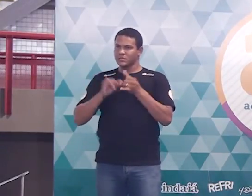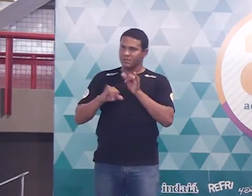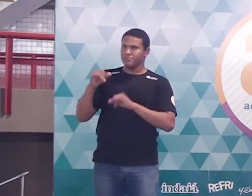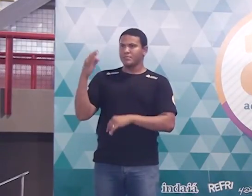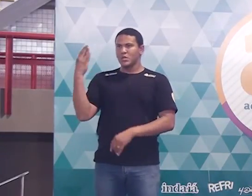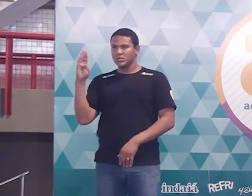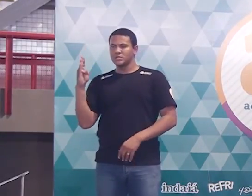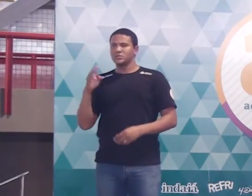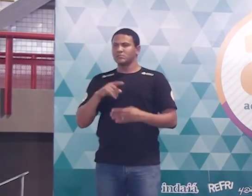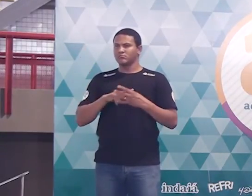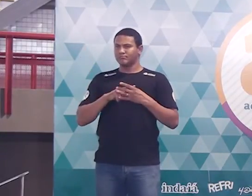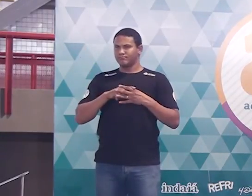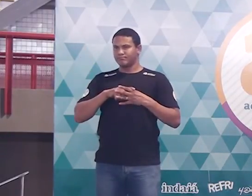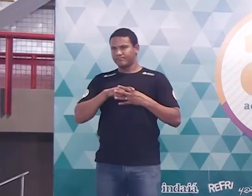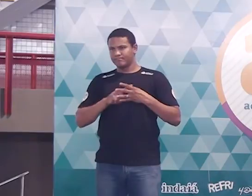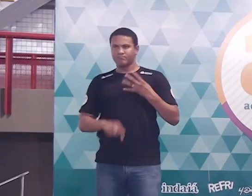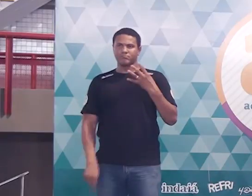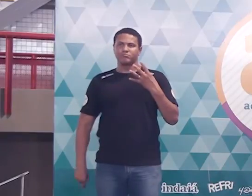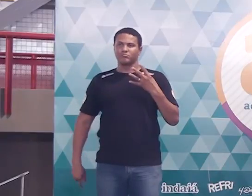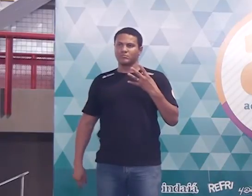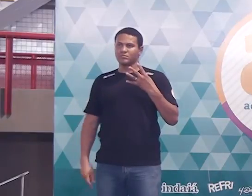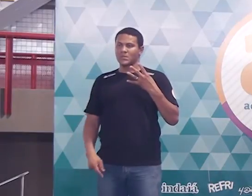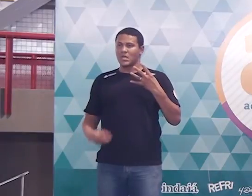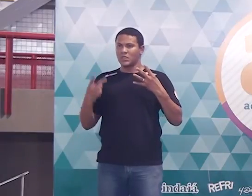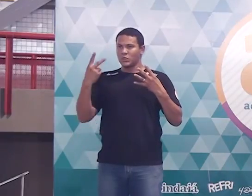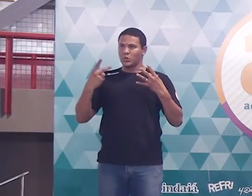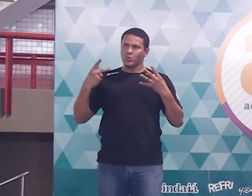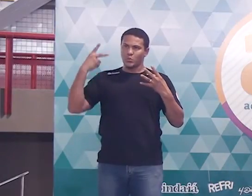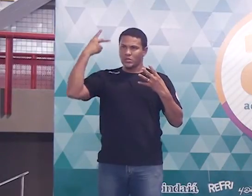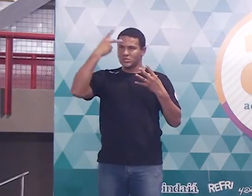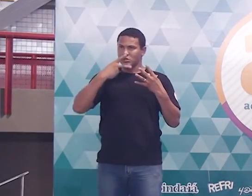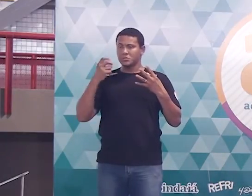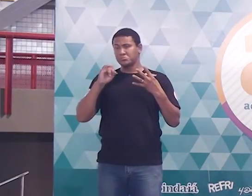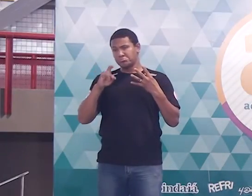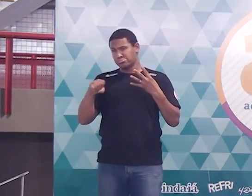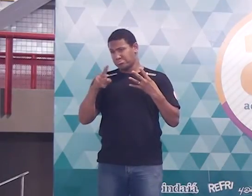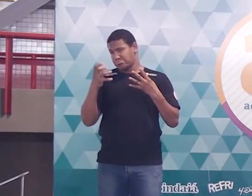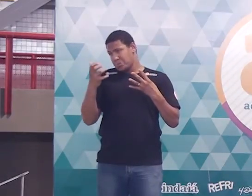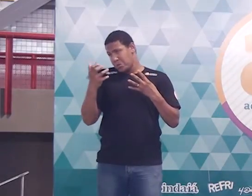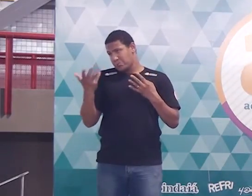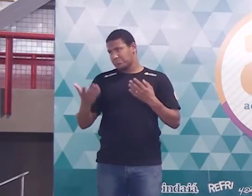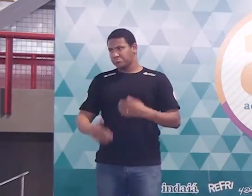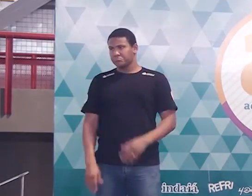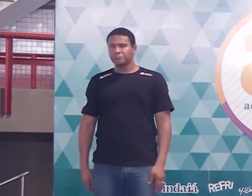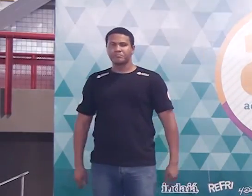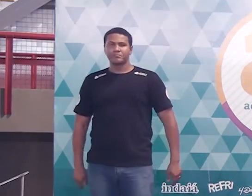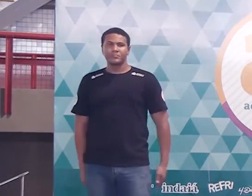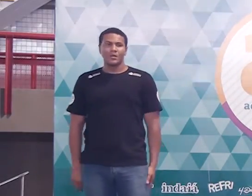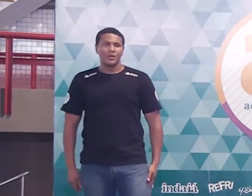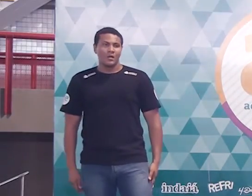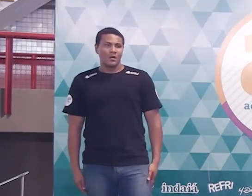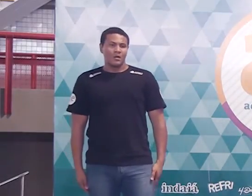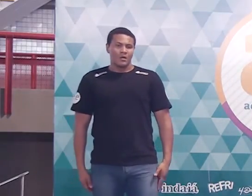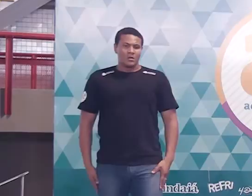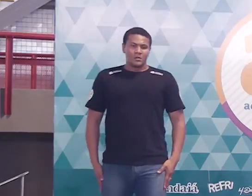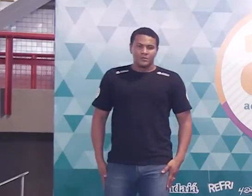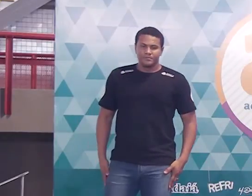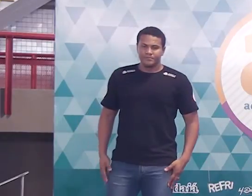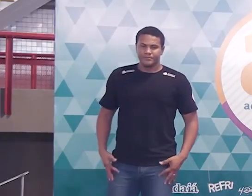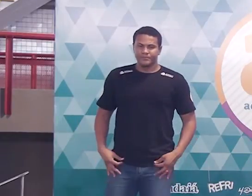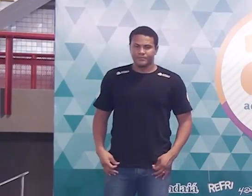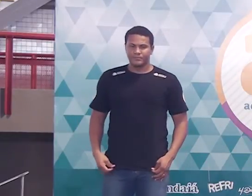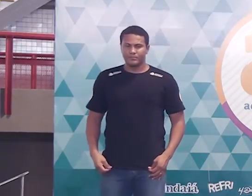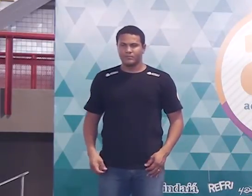biologia. Vai ser 2 horas de programa, certo? Então, quem desejar... Gente, antes de eu